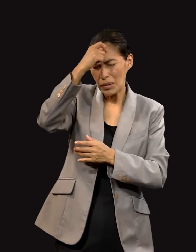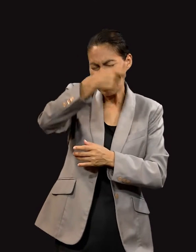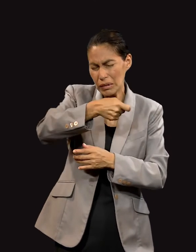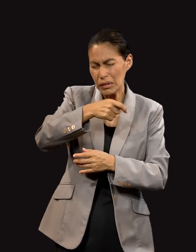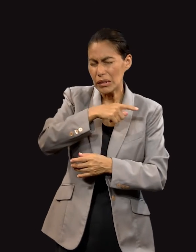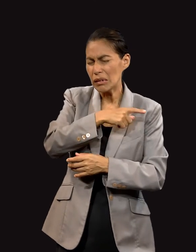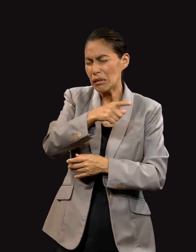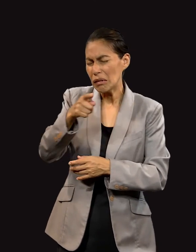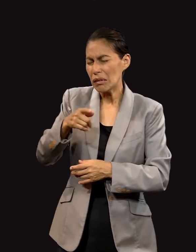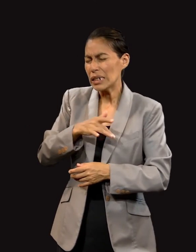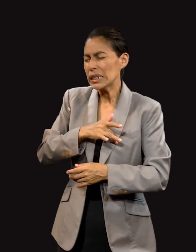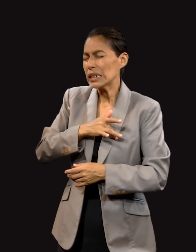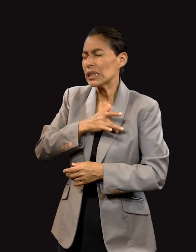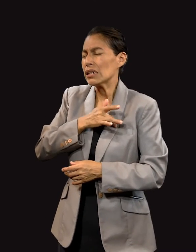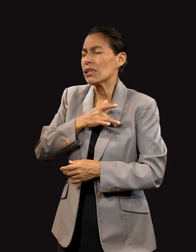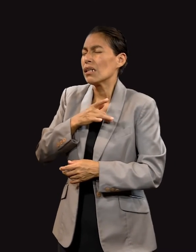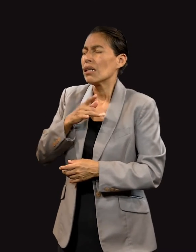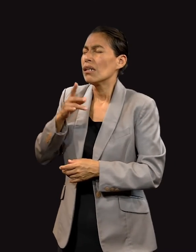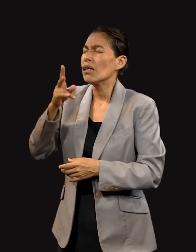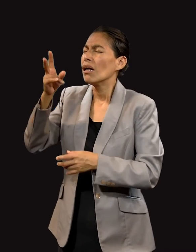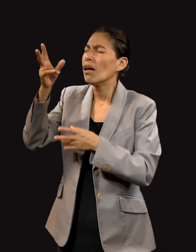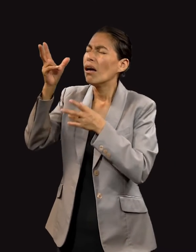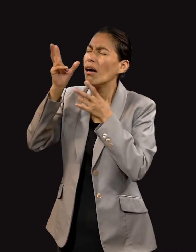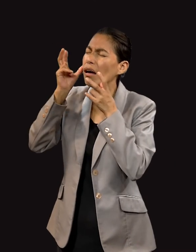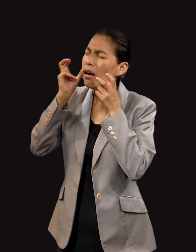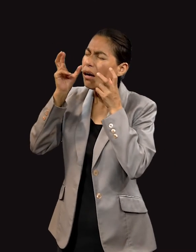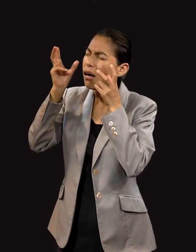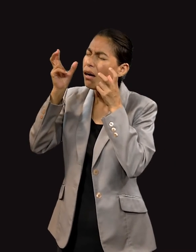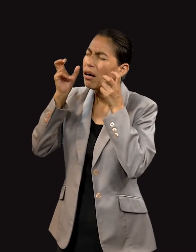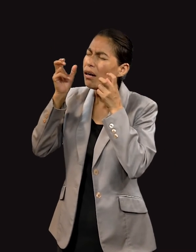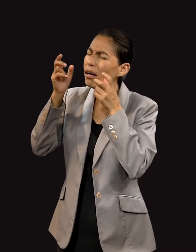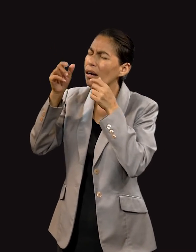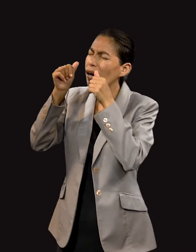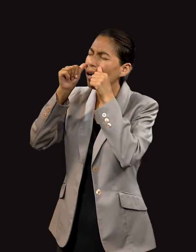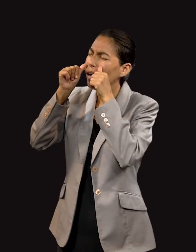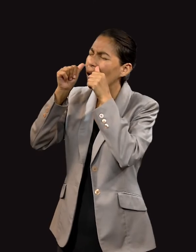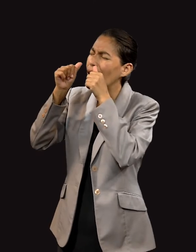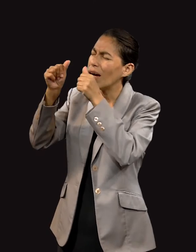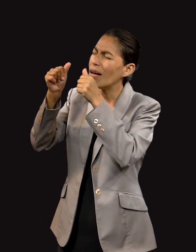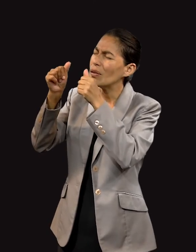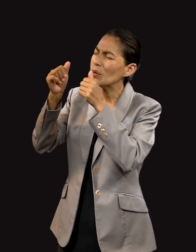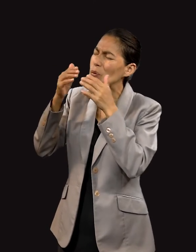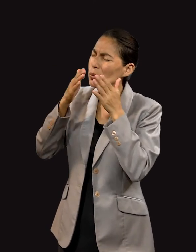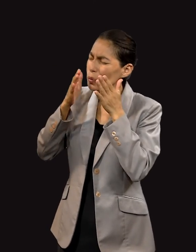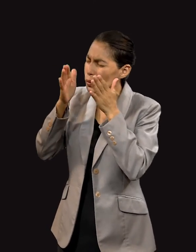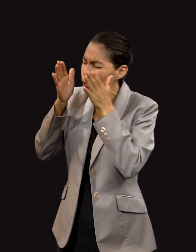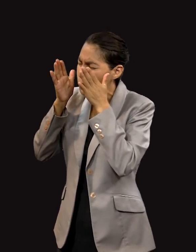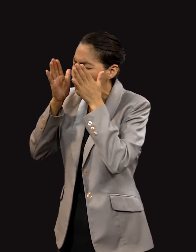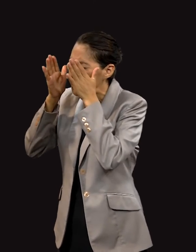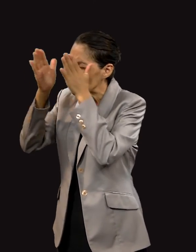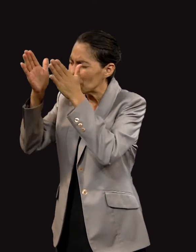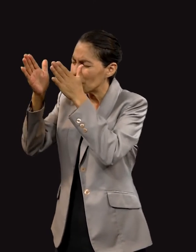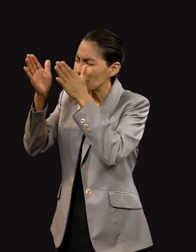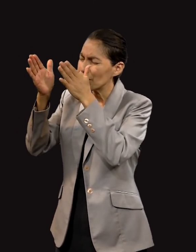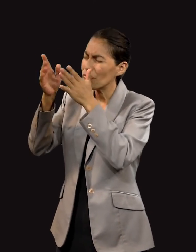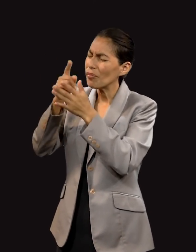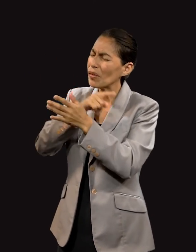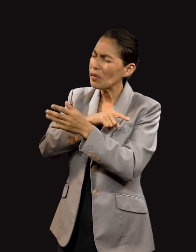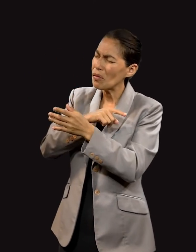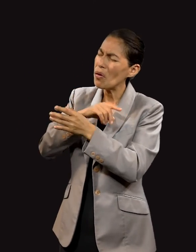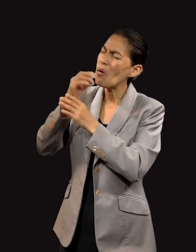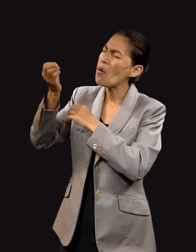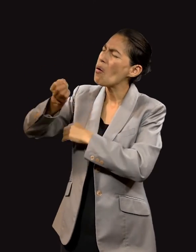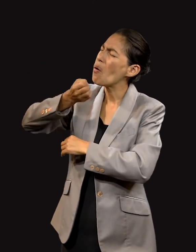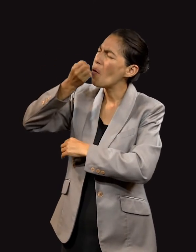Bendícelos, Señor. Amén. Toca sus corazones, hazlos sensibles a tu voz, Padre, y que ellos puedan escucharte. Amén. Que ellos